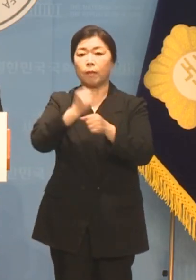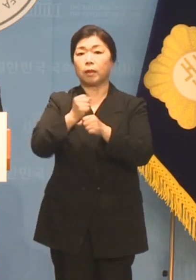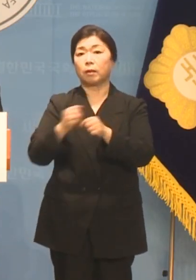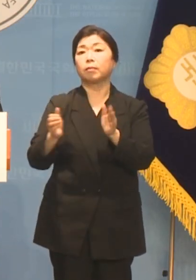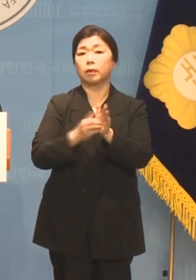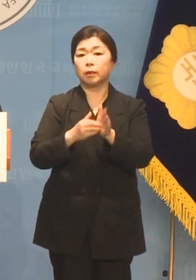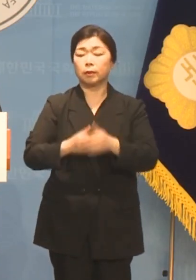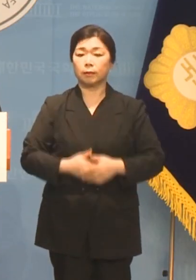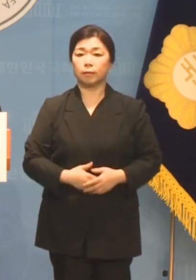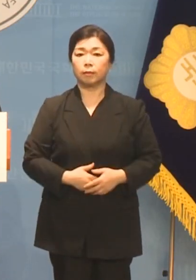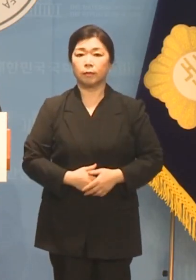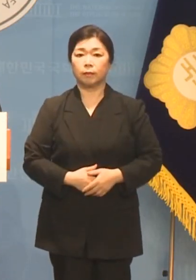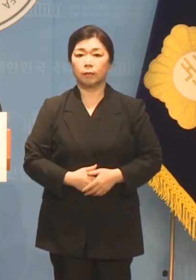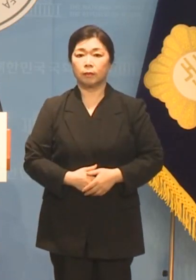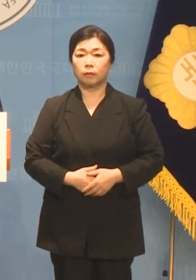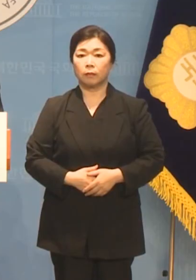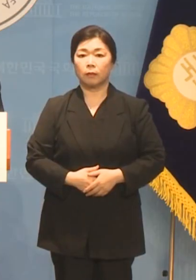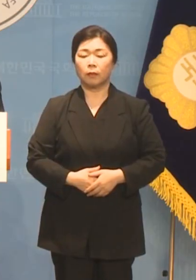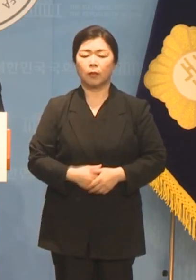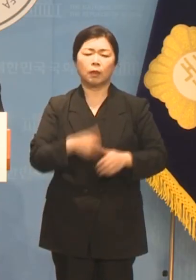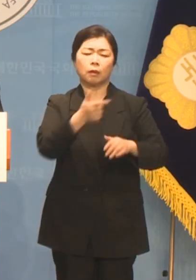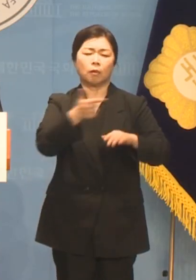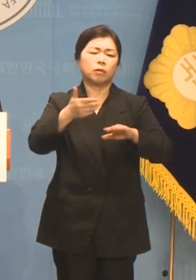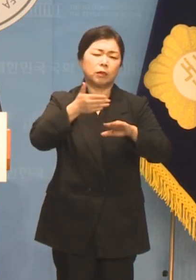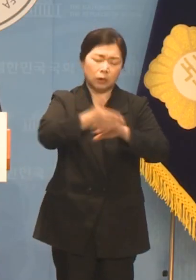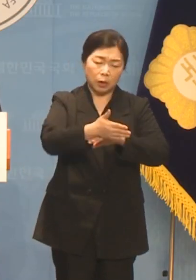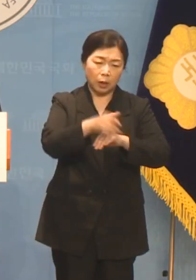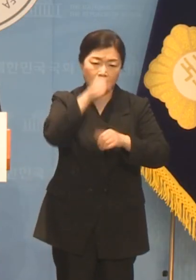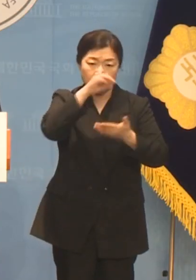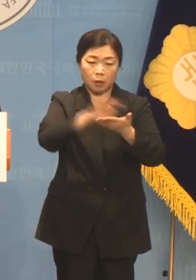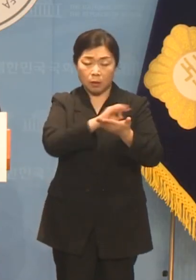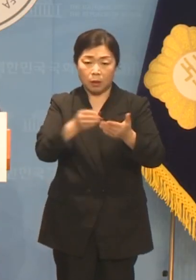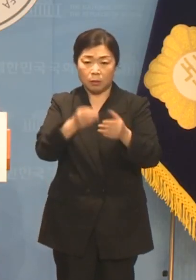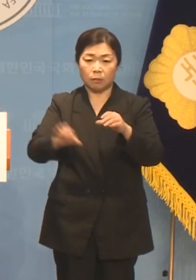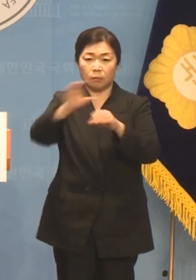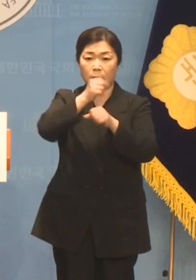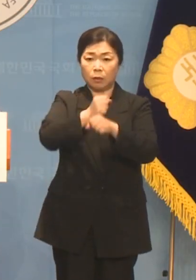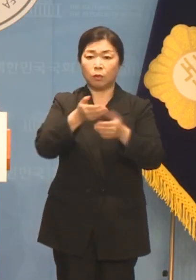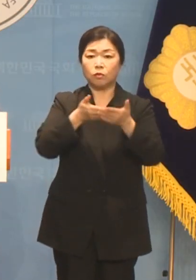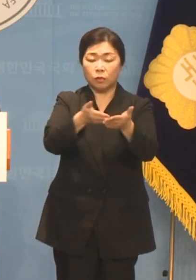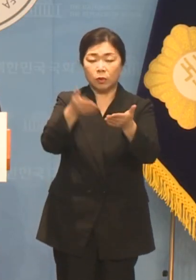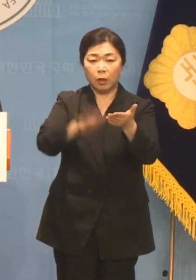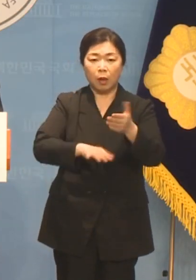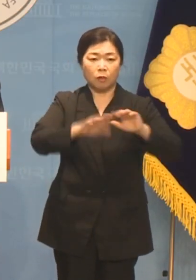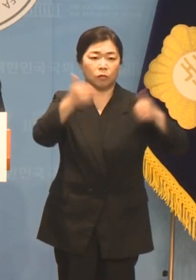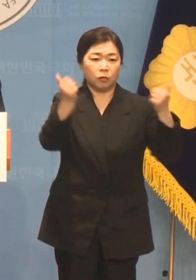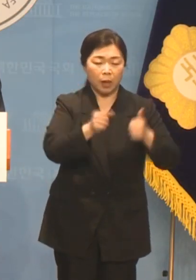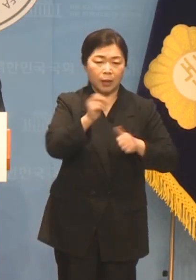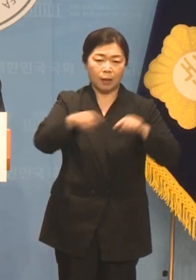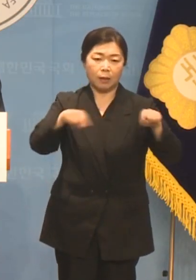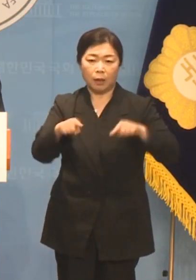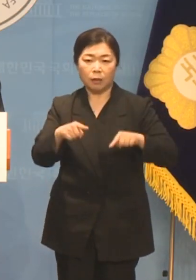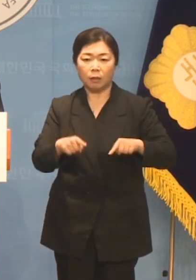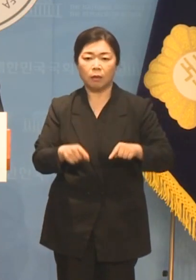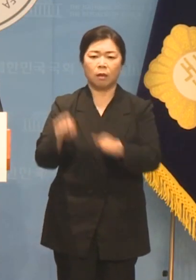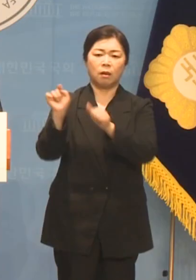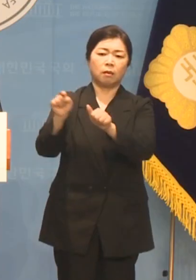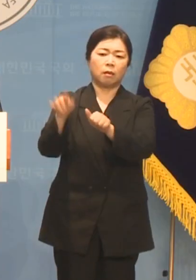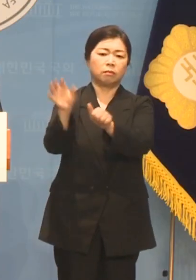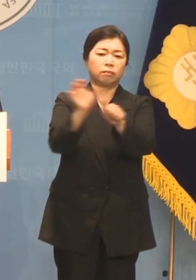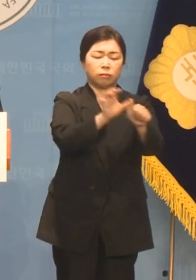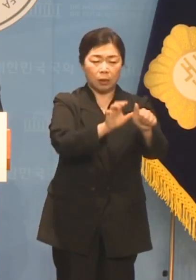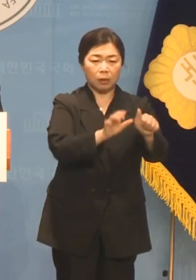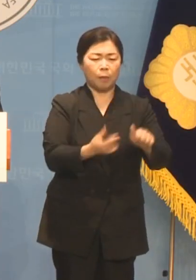편성했습니다. 늦어도 너무 늦게 추경안을 제출한 정부는 국회와 야당을 상대로는 마치 훈계라도 하듯